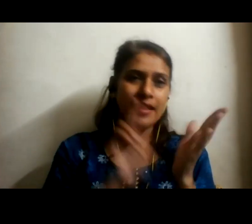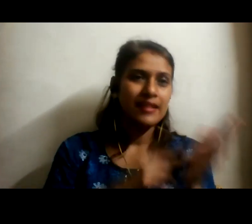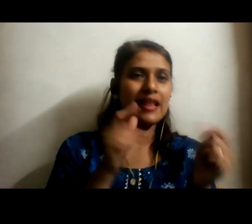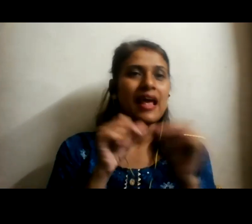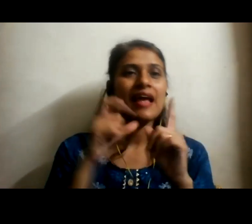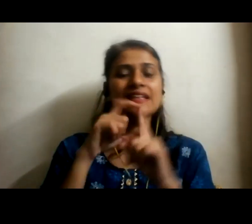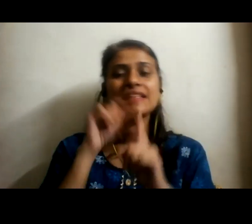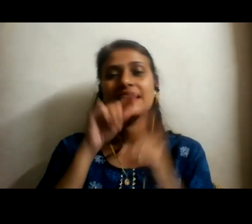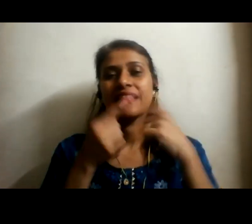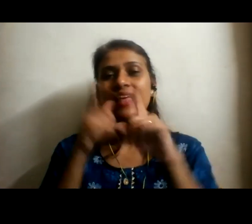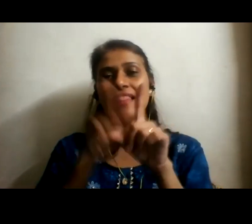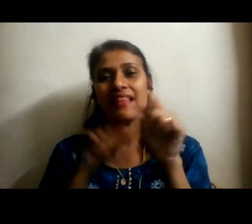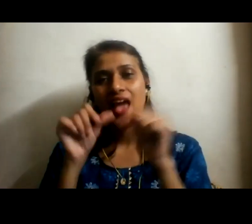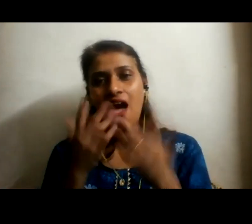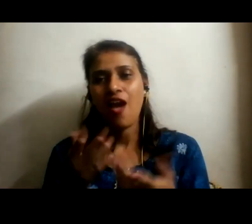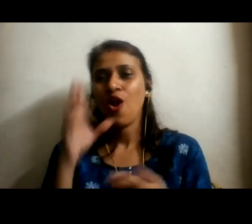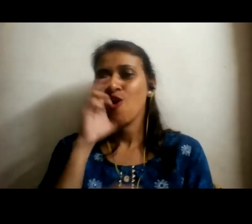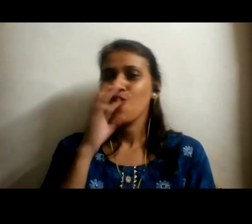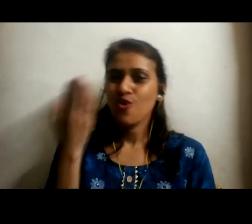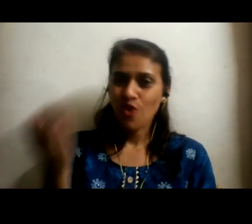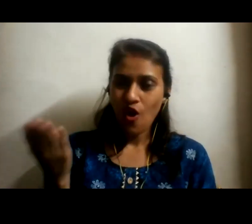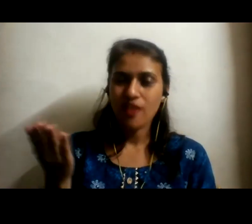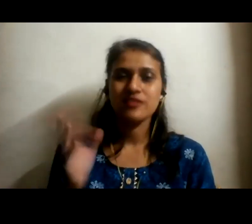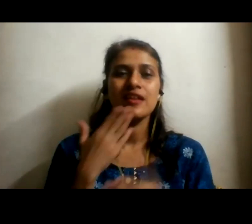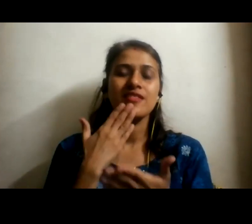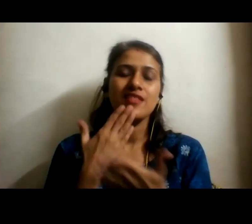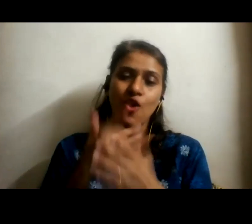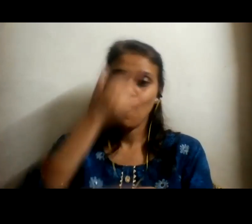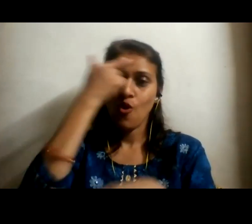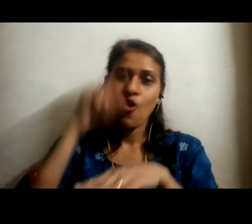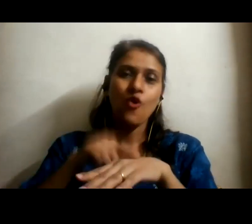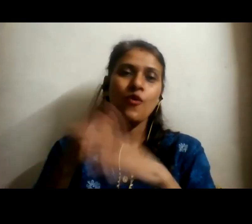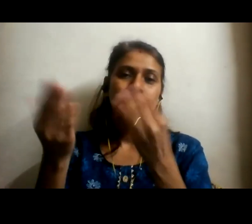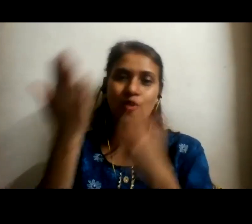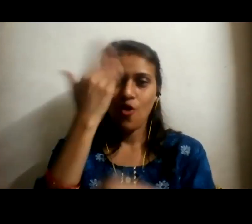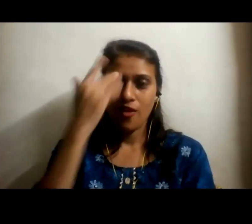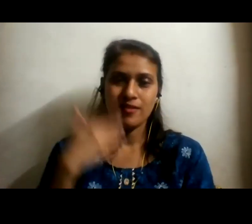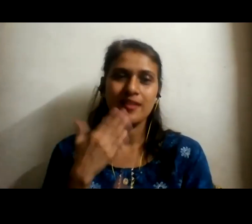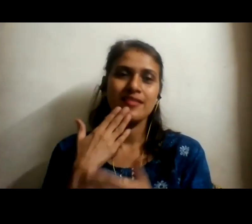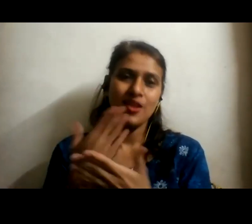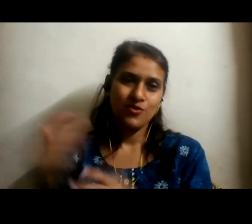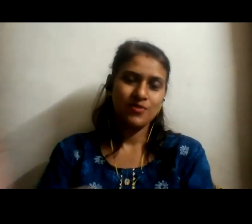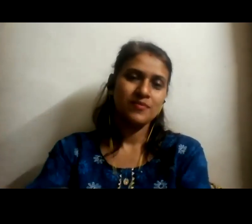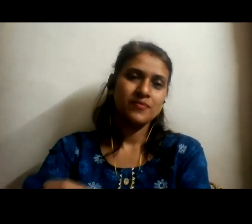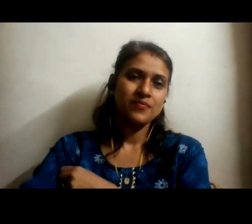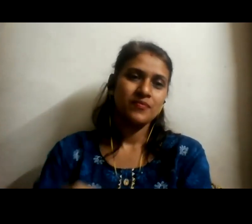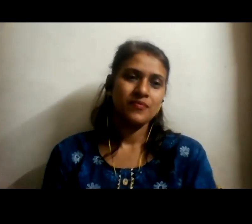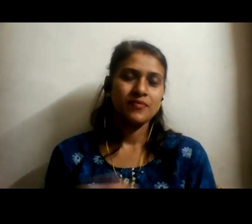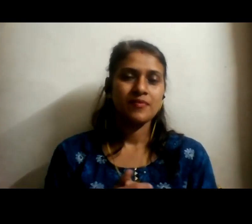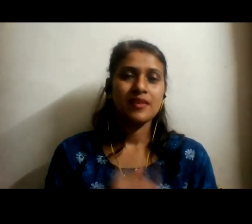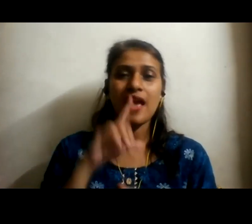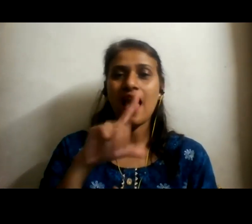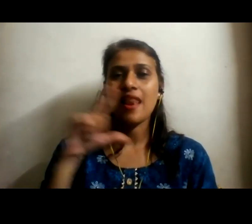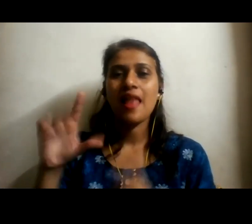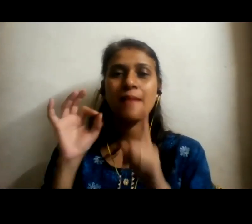होल कॉलेज फॉर गिविंग मी दिस अपॉर्चुनिटी। आई थिंक राजेंद्रन माय पार्टनर, एलएलपी